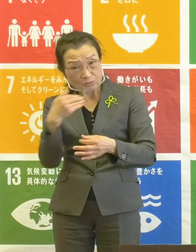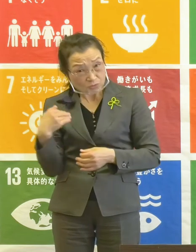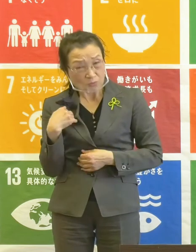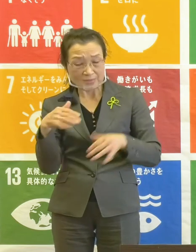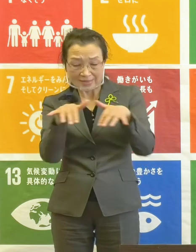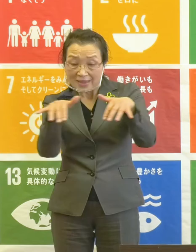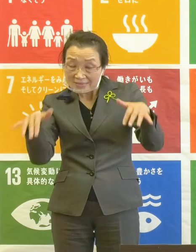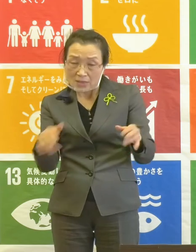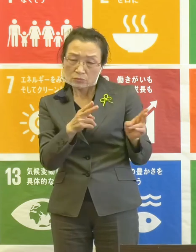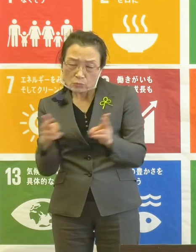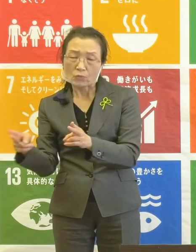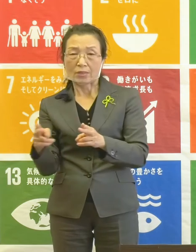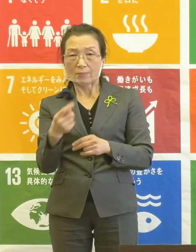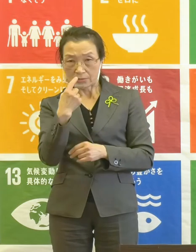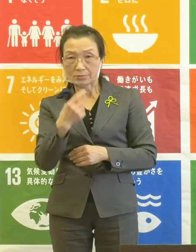てまいります。